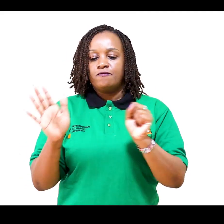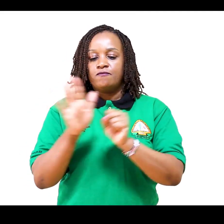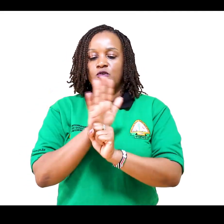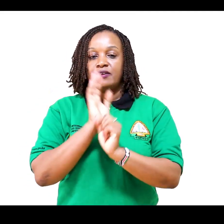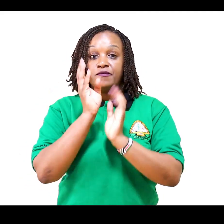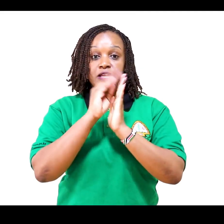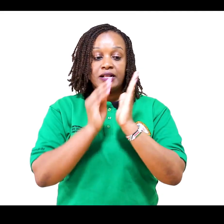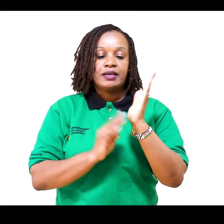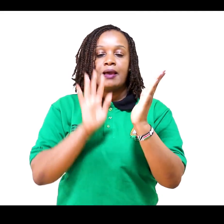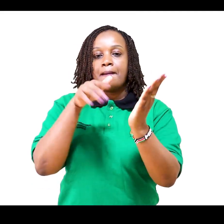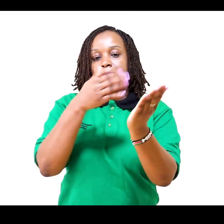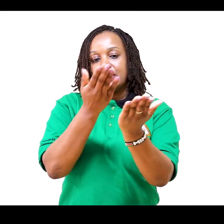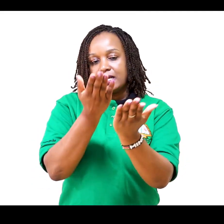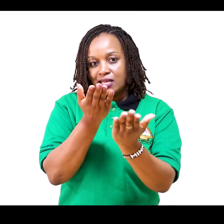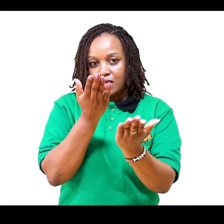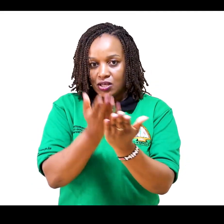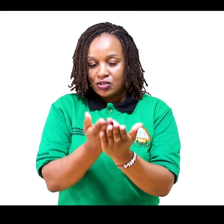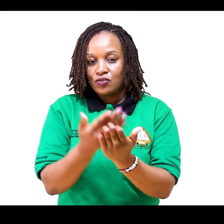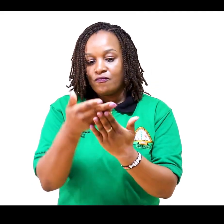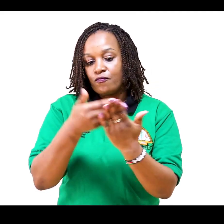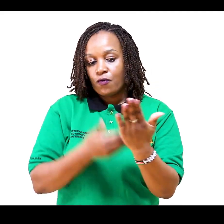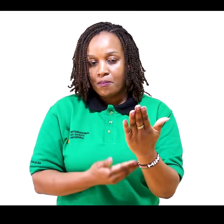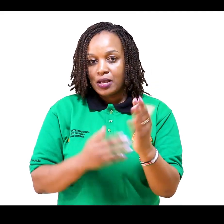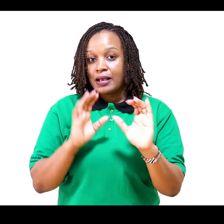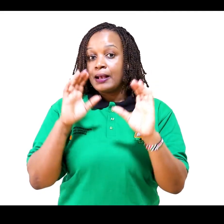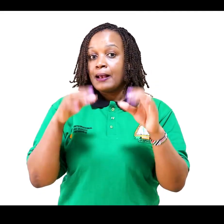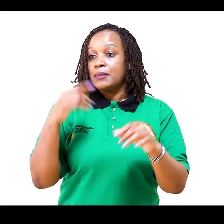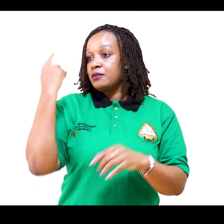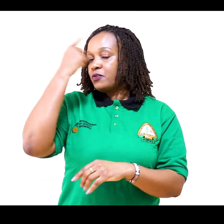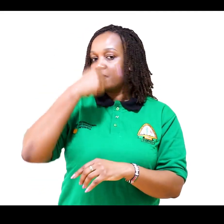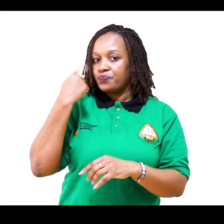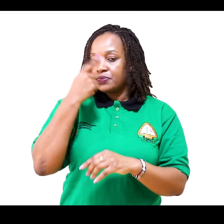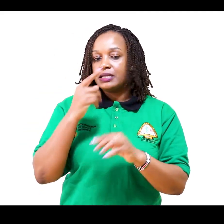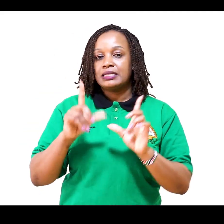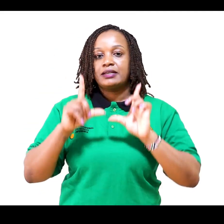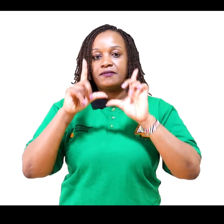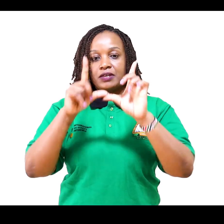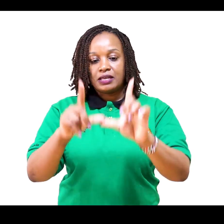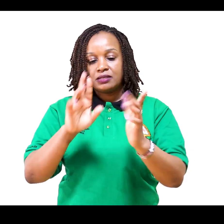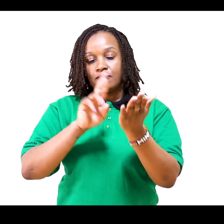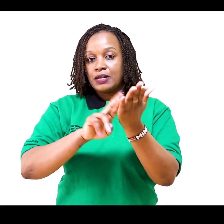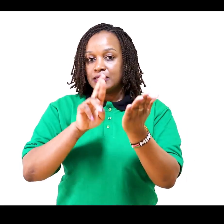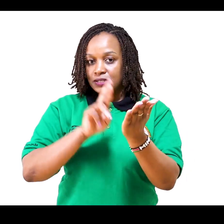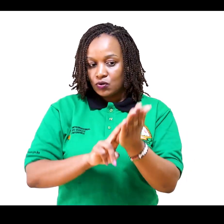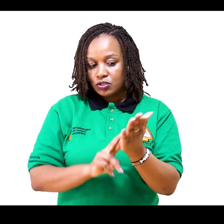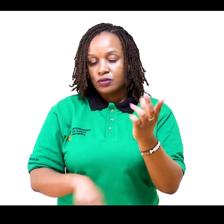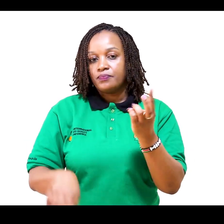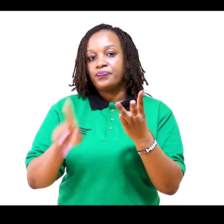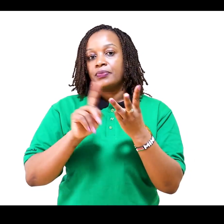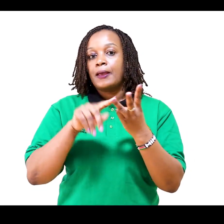maombi iliyojazwa ipasavyo, wasifu wa kampuni, cheti cha kuandikishwa au kuandikishwa,